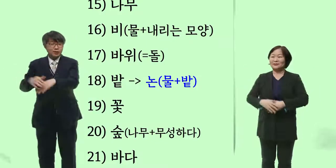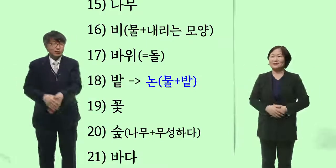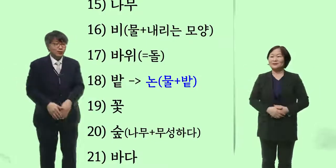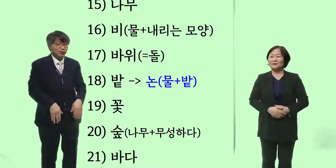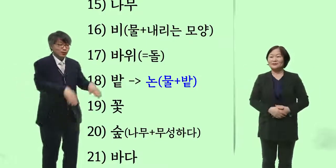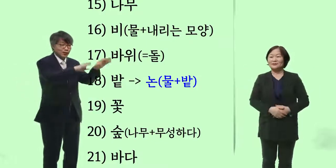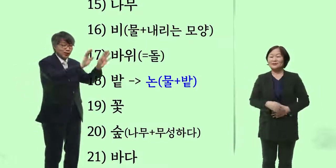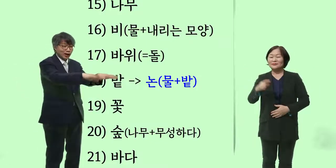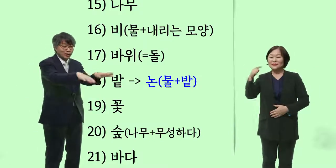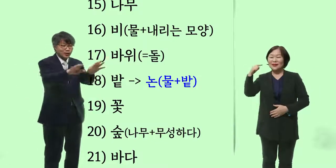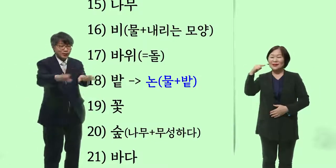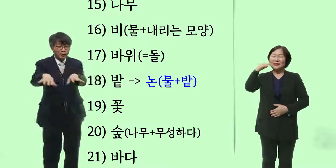아시겠죠? 이건 아시겠죠?